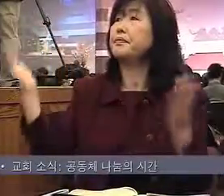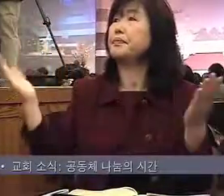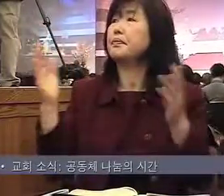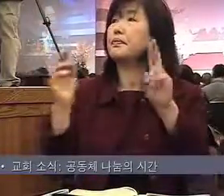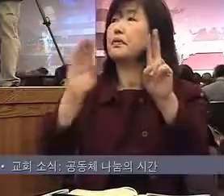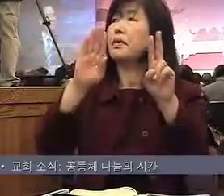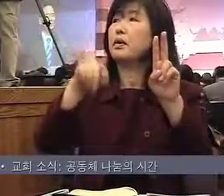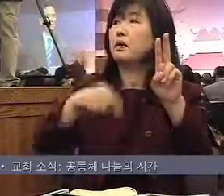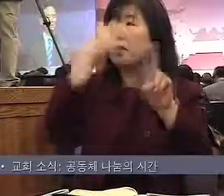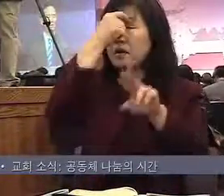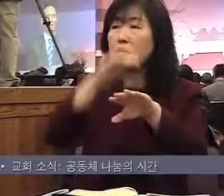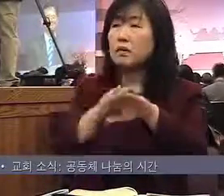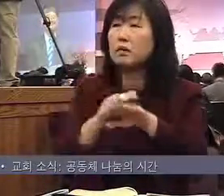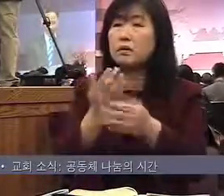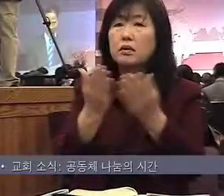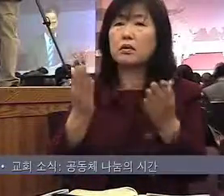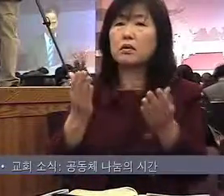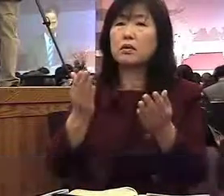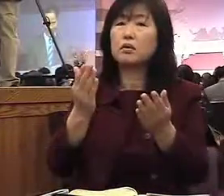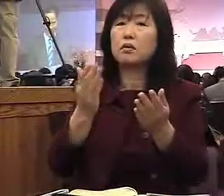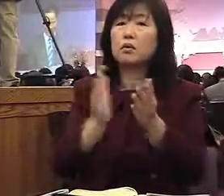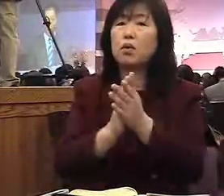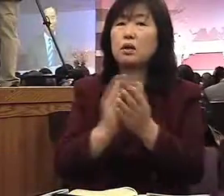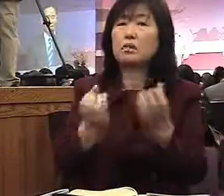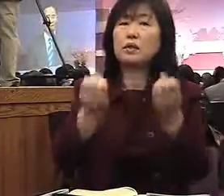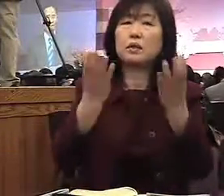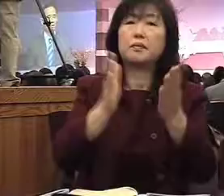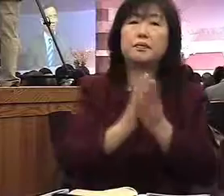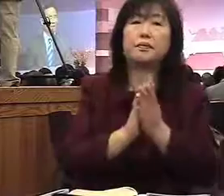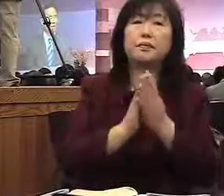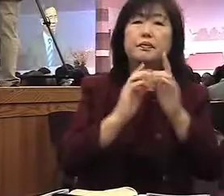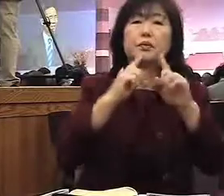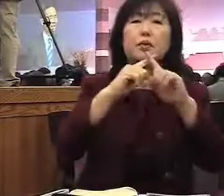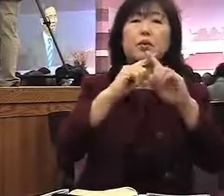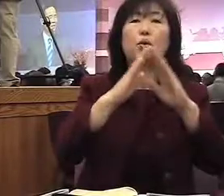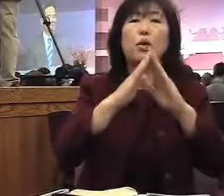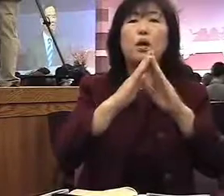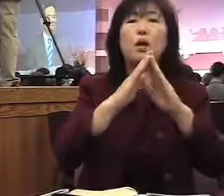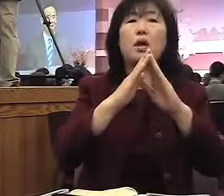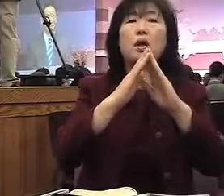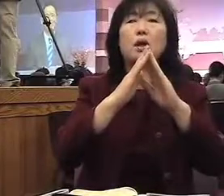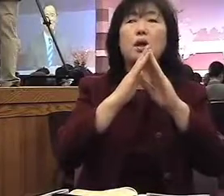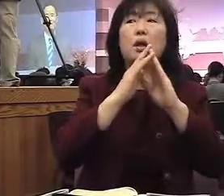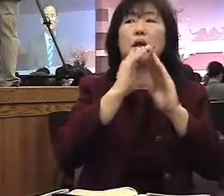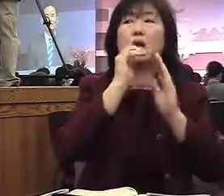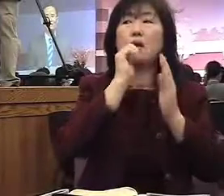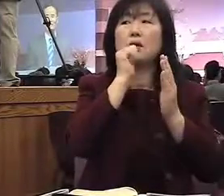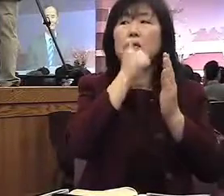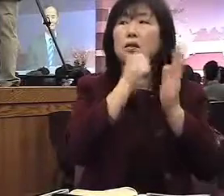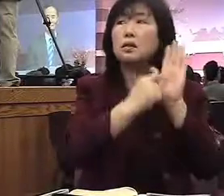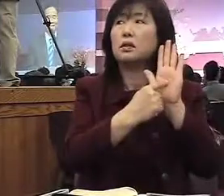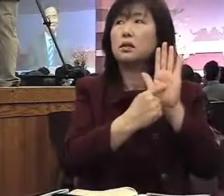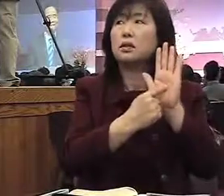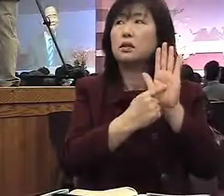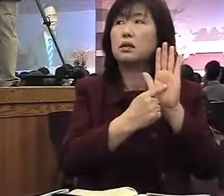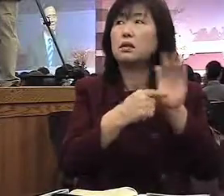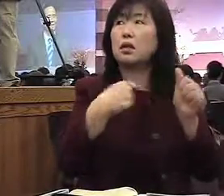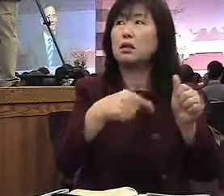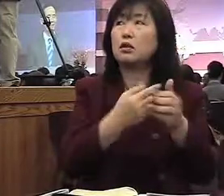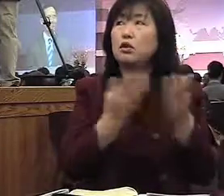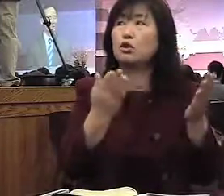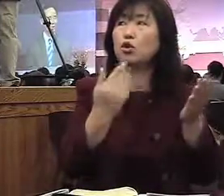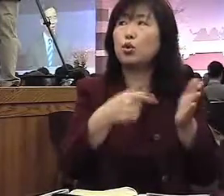이부 예배 나오신 여러분 주님의 이름으로 환영합니다. 교회 소식 몇 가지 알려드리기 전에요. 지금 이